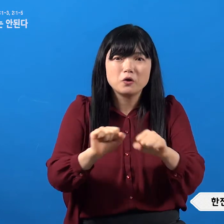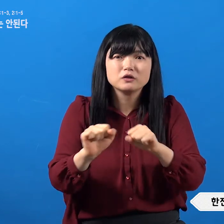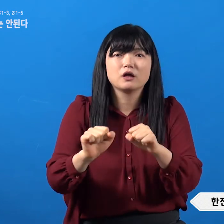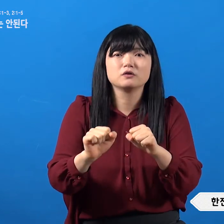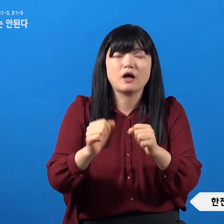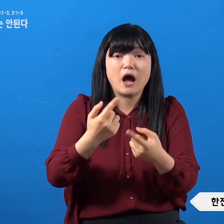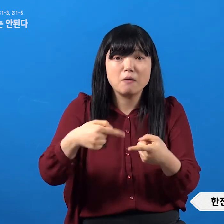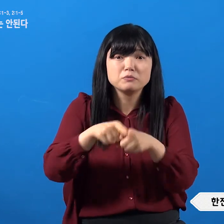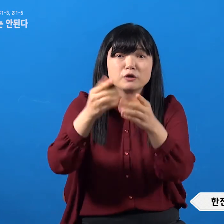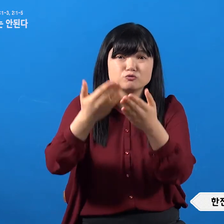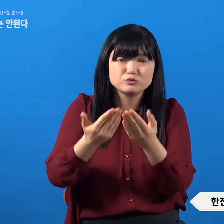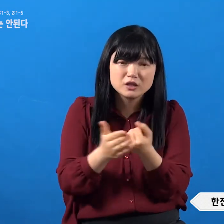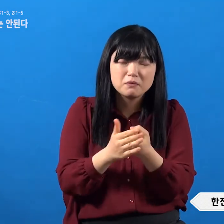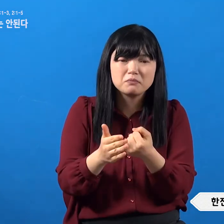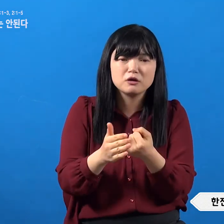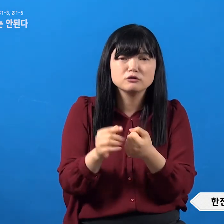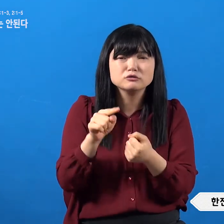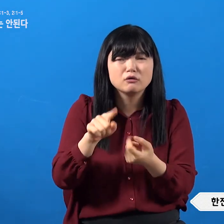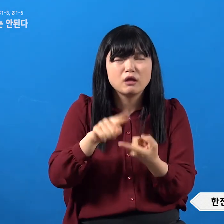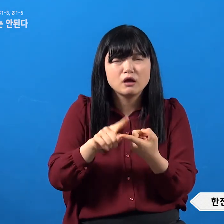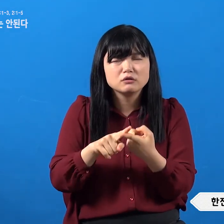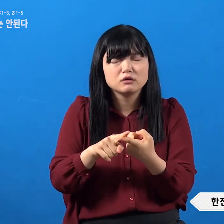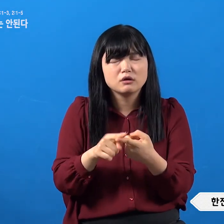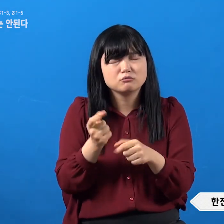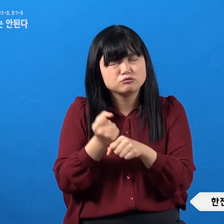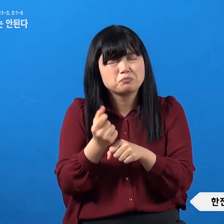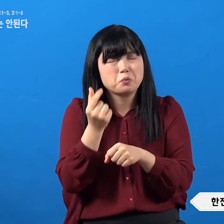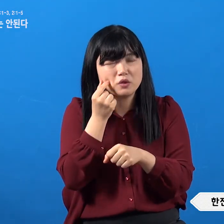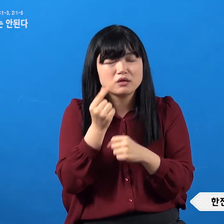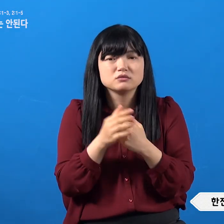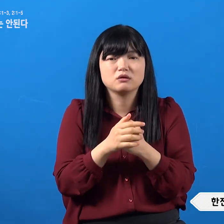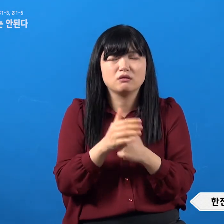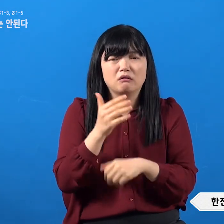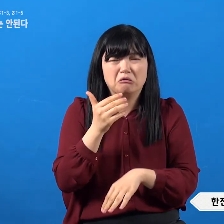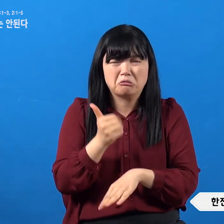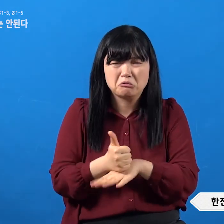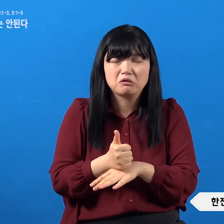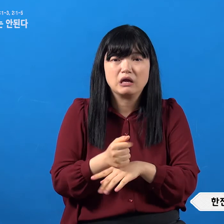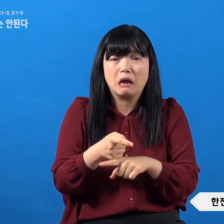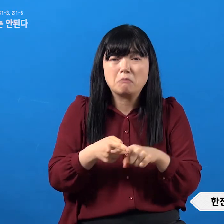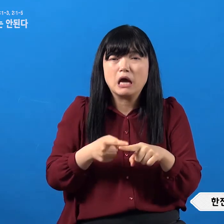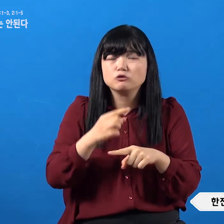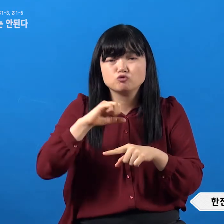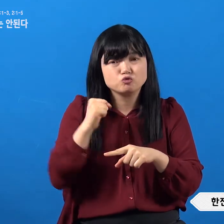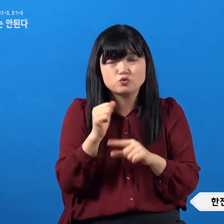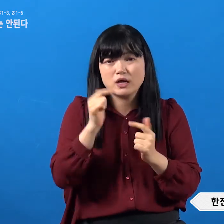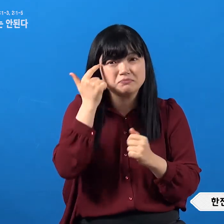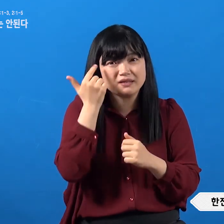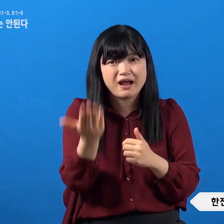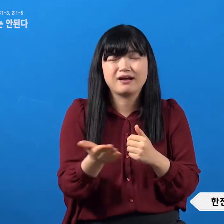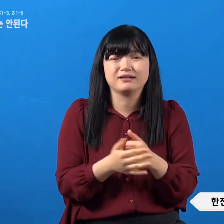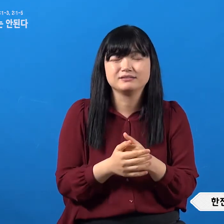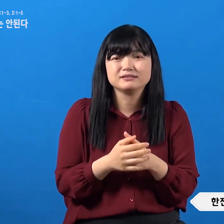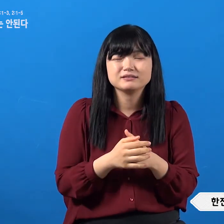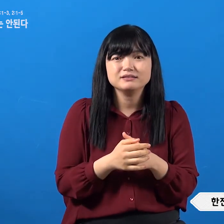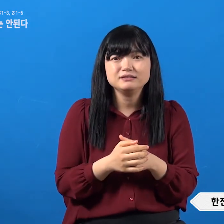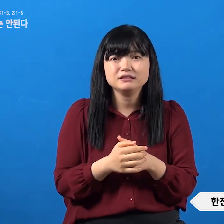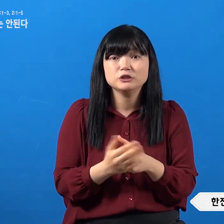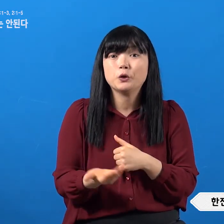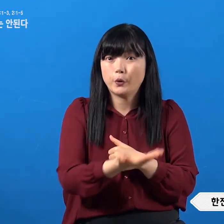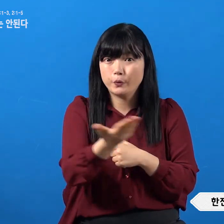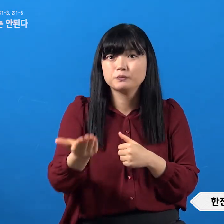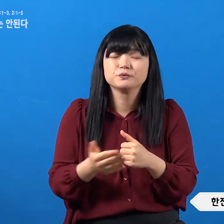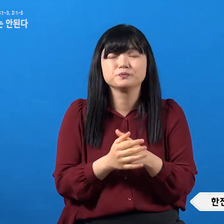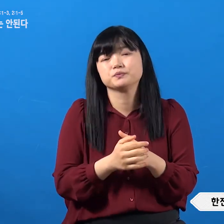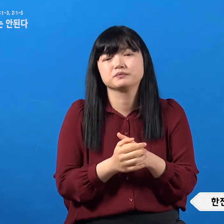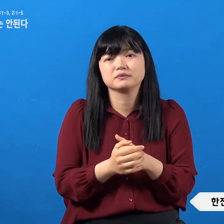해주시는데 그거를 좀 붙들지를 못해서 그래서 절반에 머물러 있지는 않습니까?